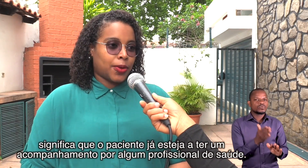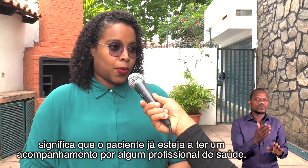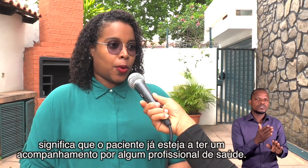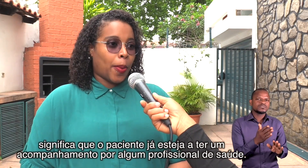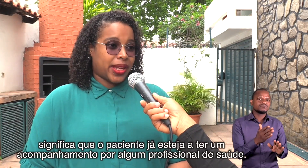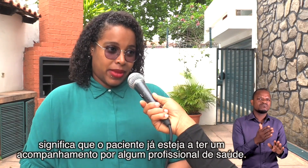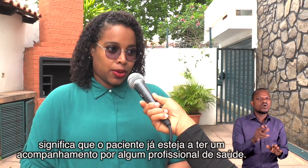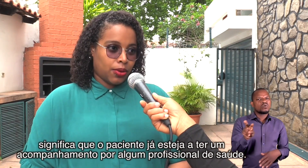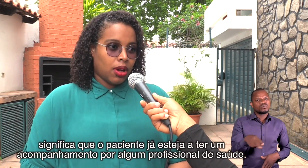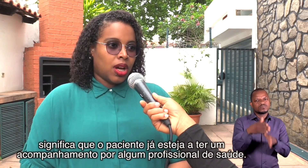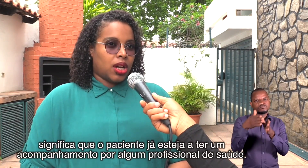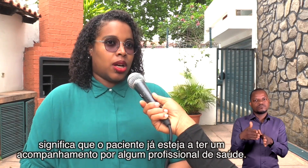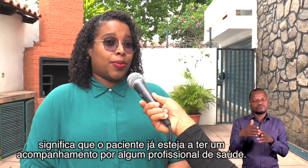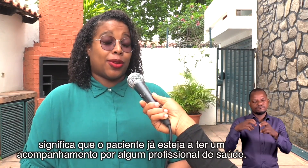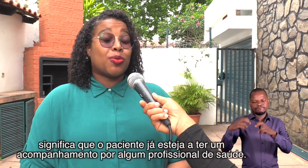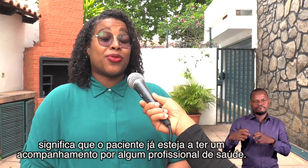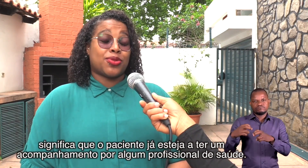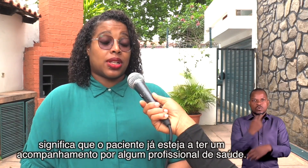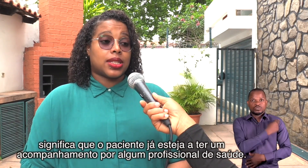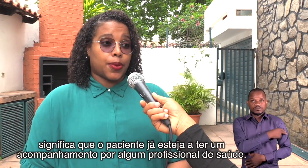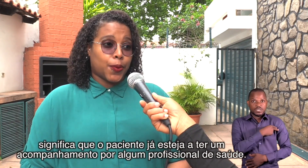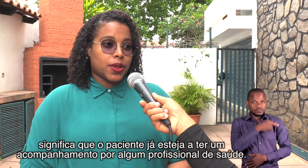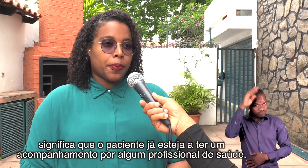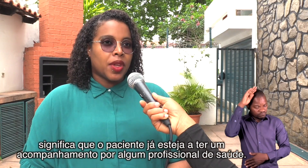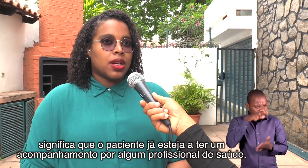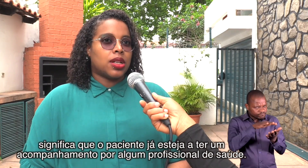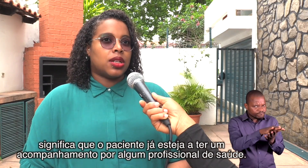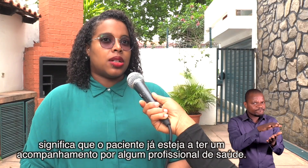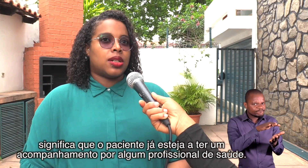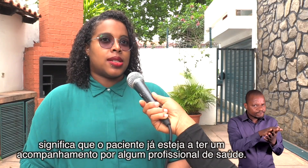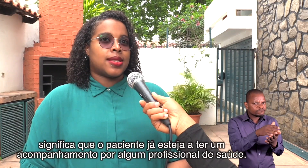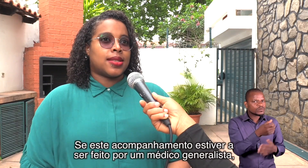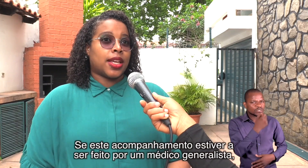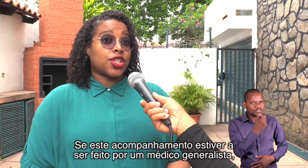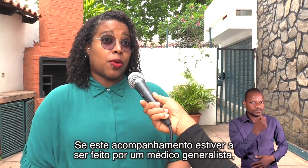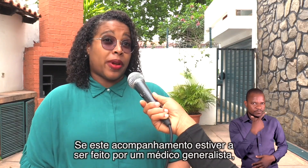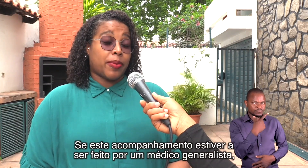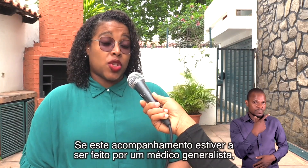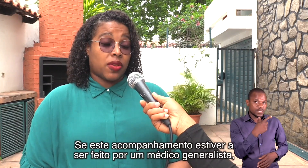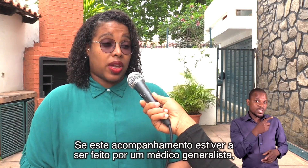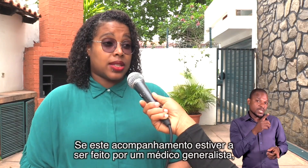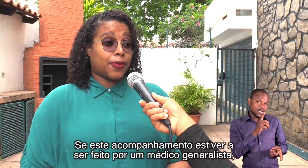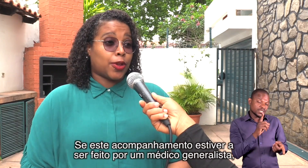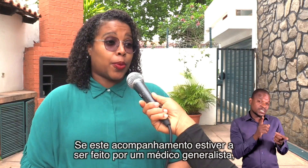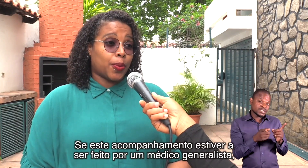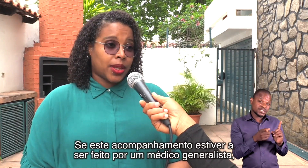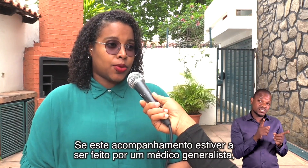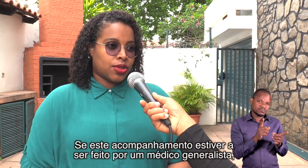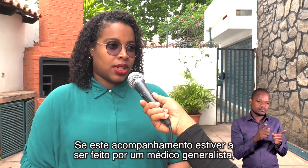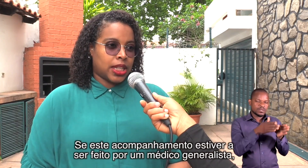um acompanhamento por algum profissional de saúde. Se este acompanhamento estiver a ser feito por um médico